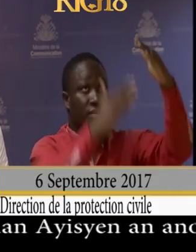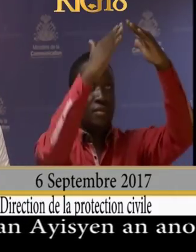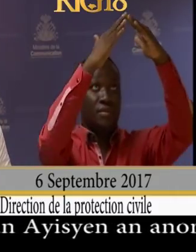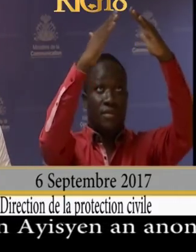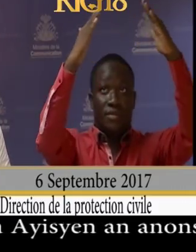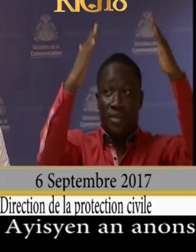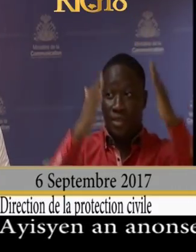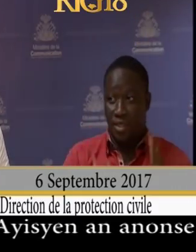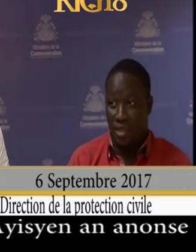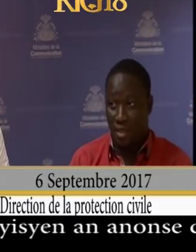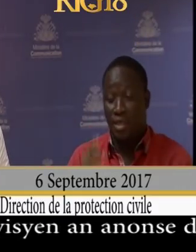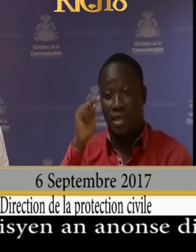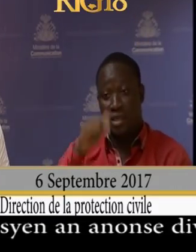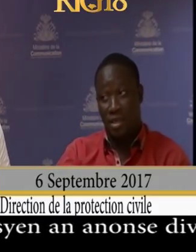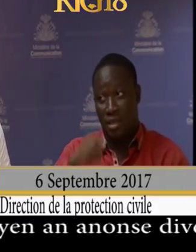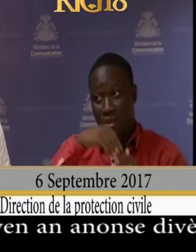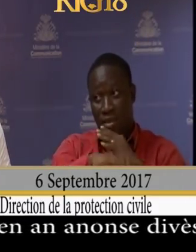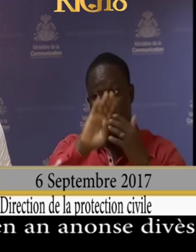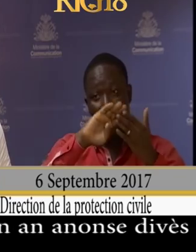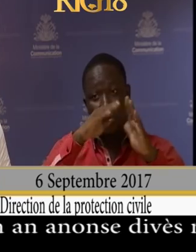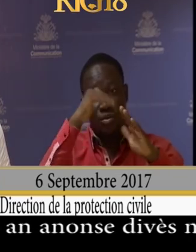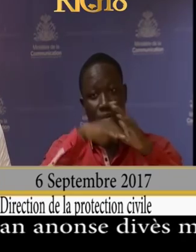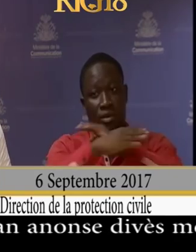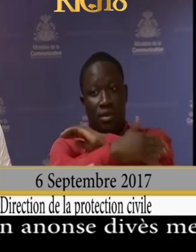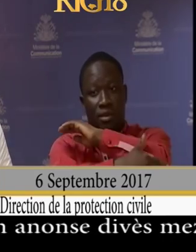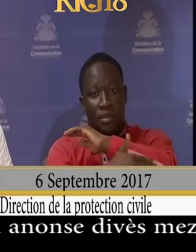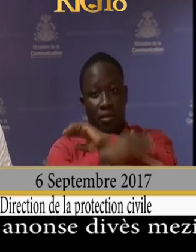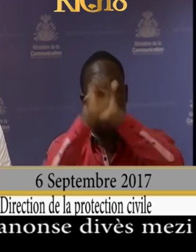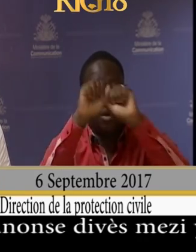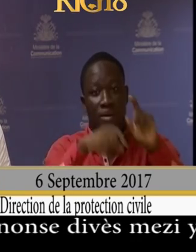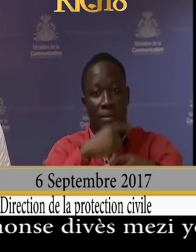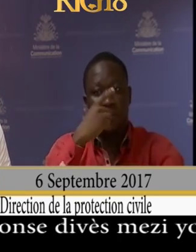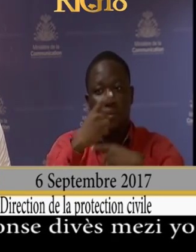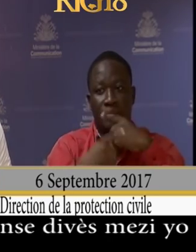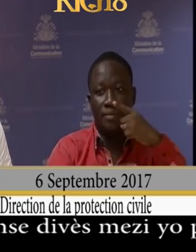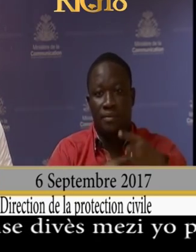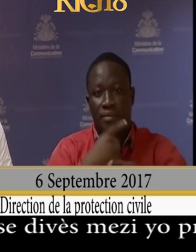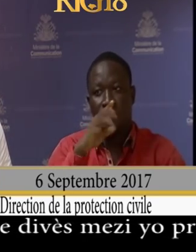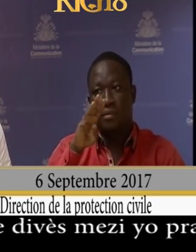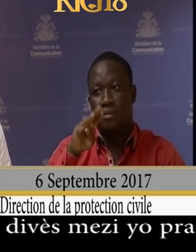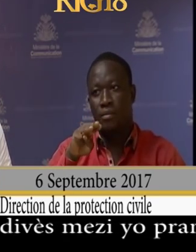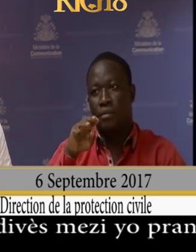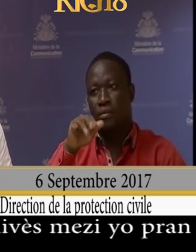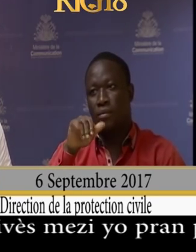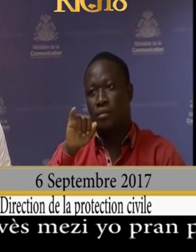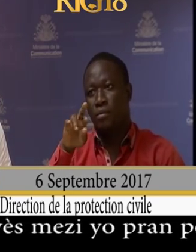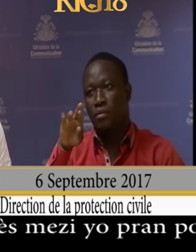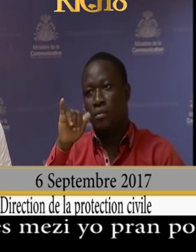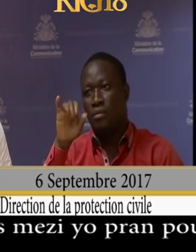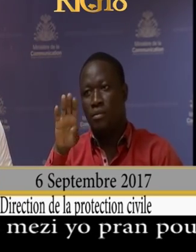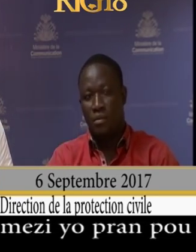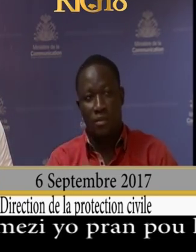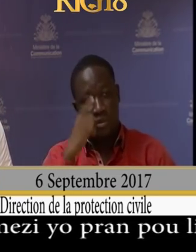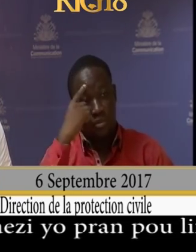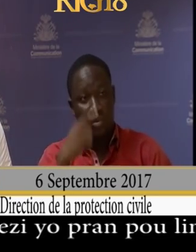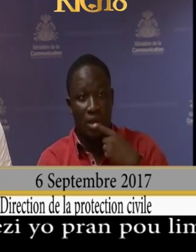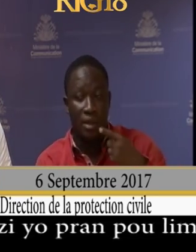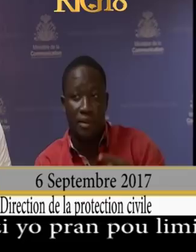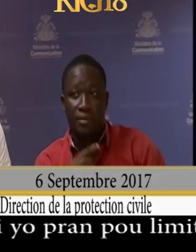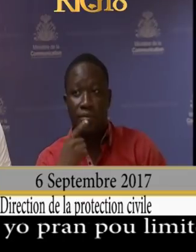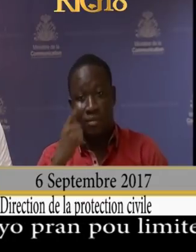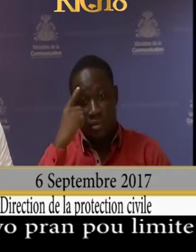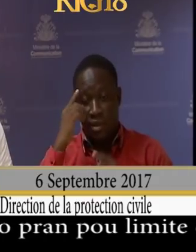dans différents communes dans pays hein donc on moun capable aller dans mairie commune pour mander liste abri provisoire là pour yo